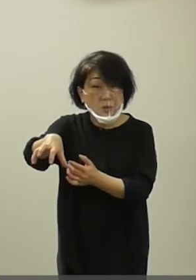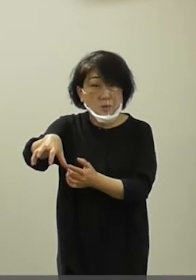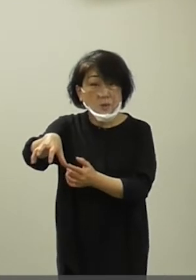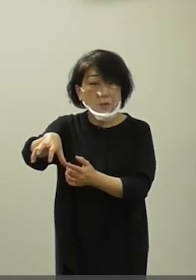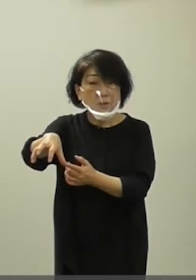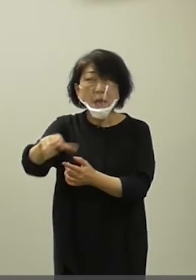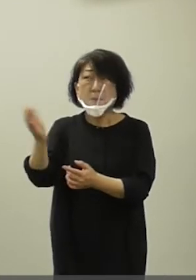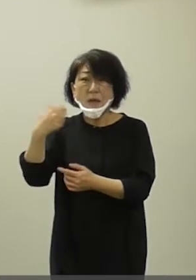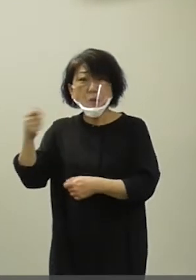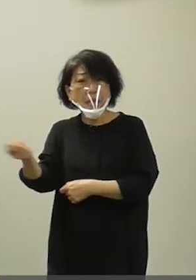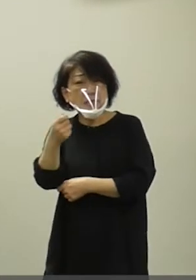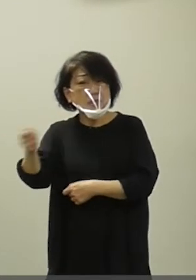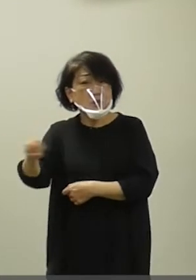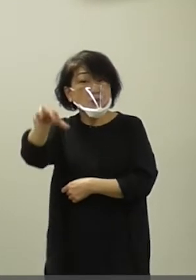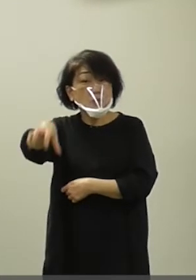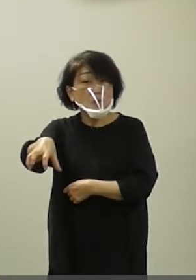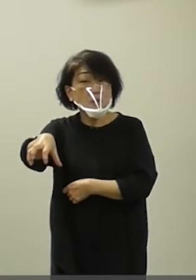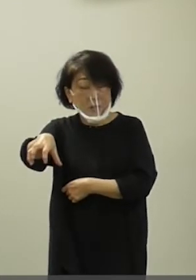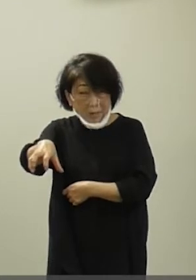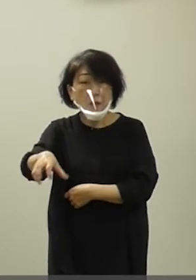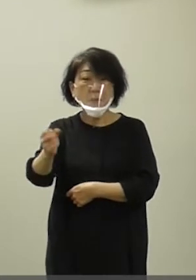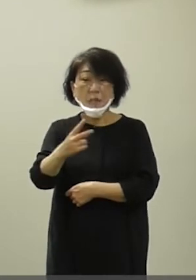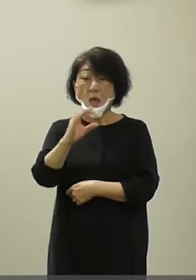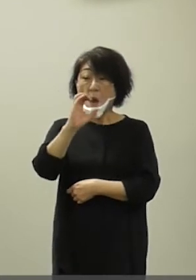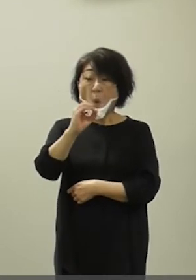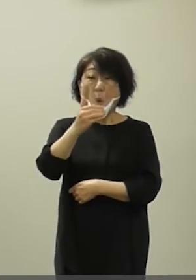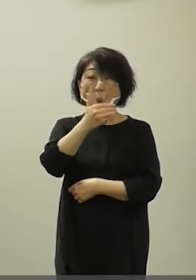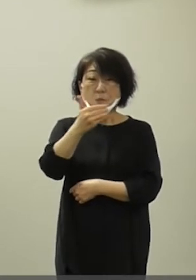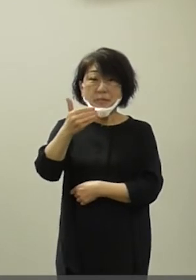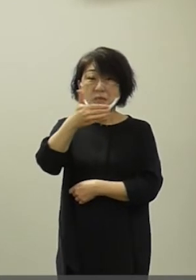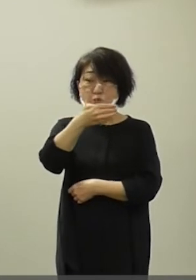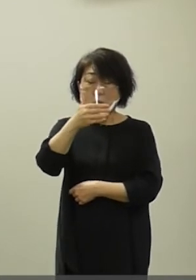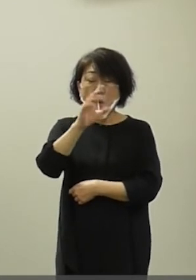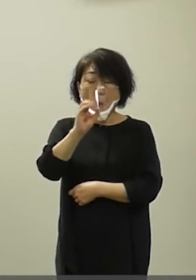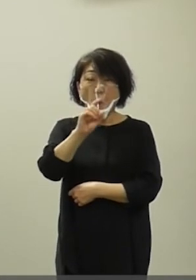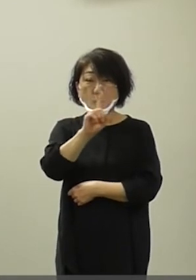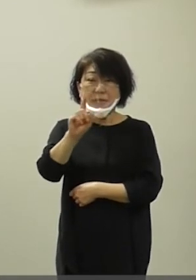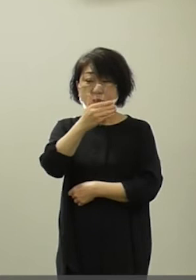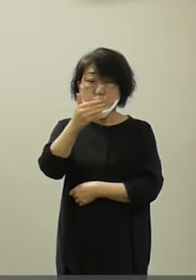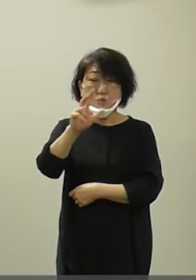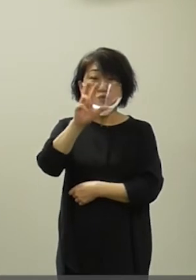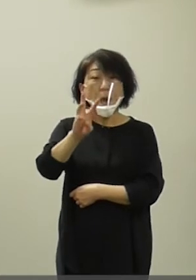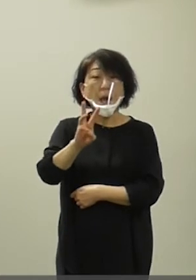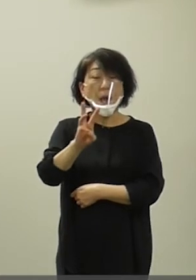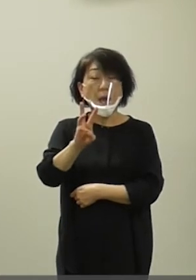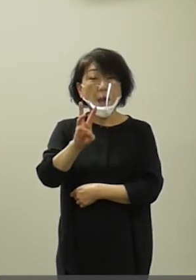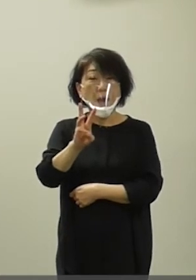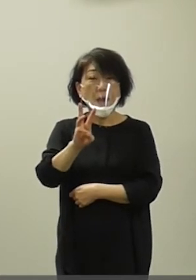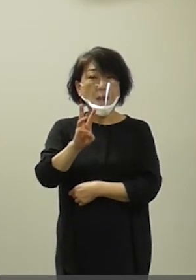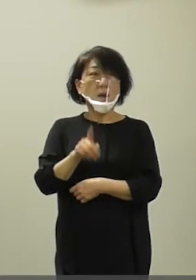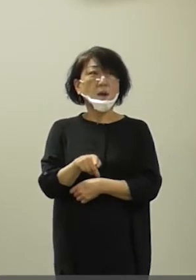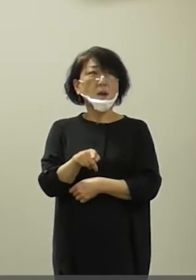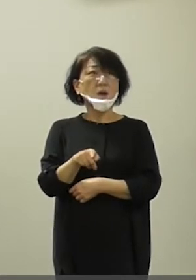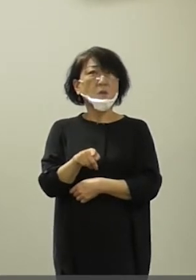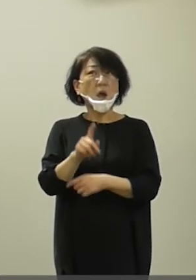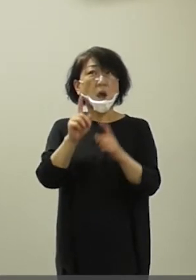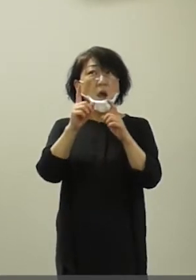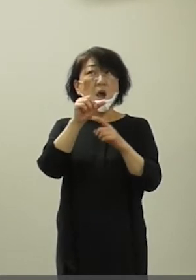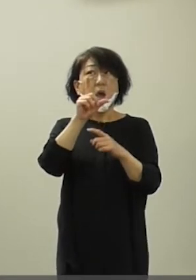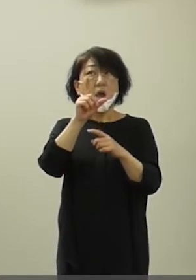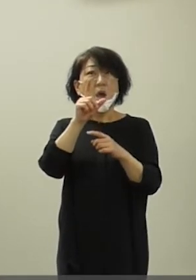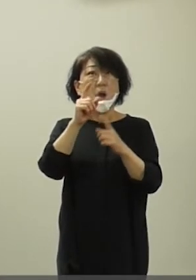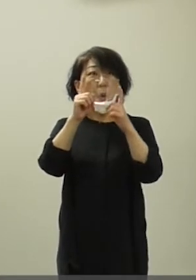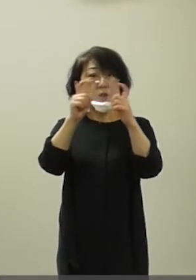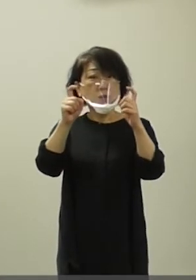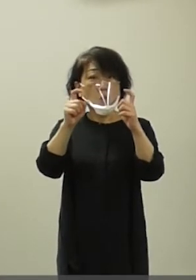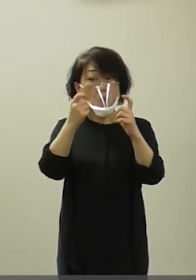跡地ですこれからもビーグルgiggle ばというのはあの後ろの管理事務所